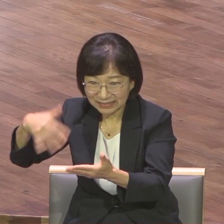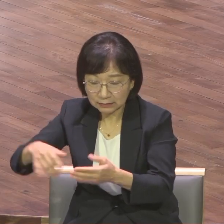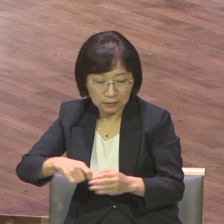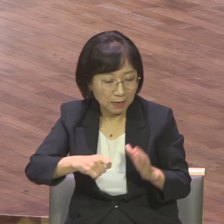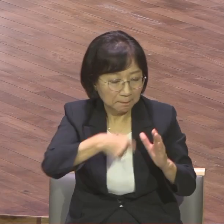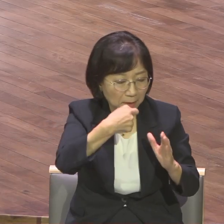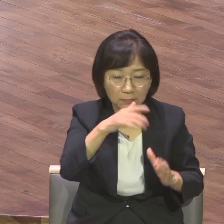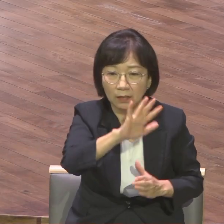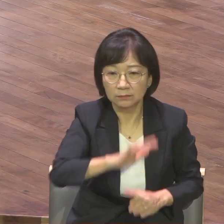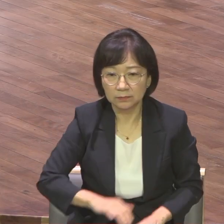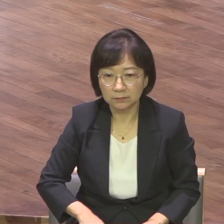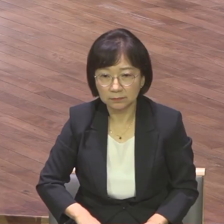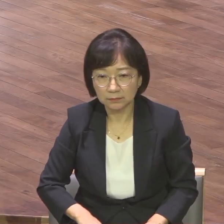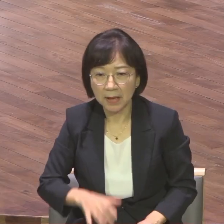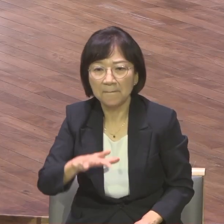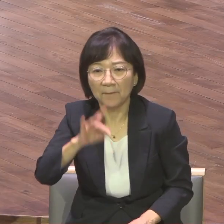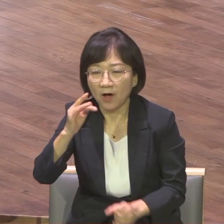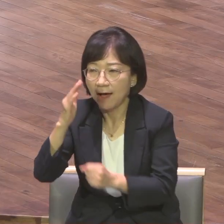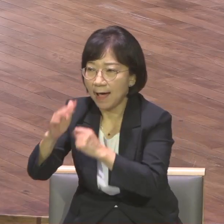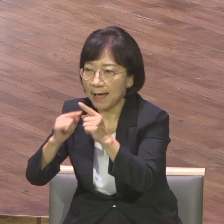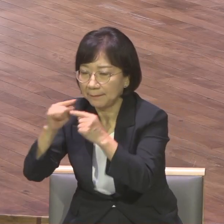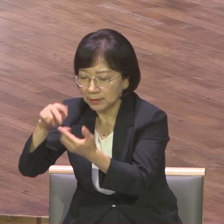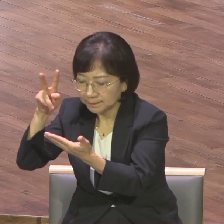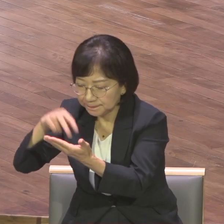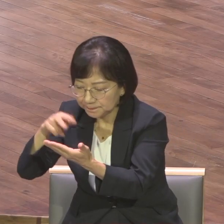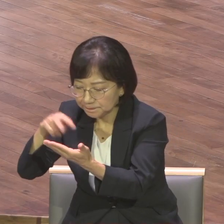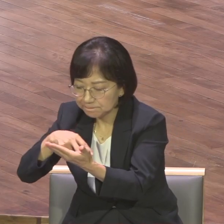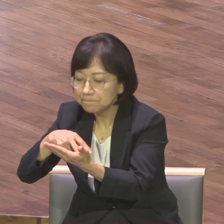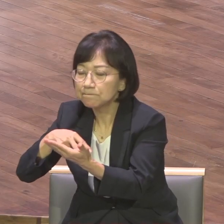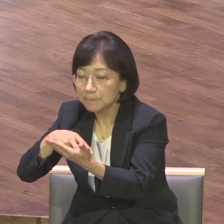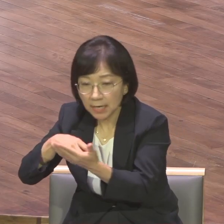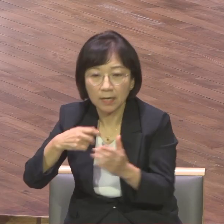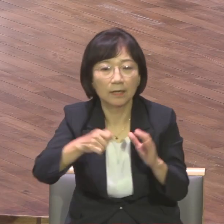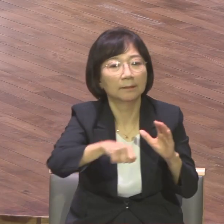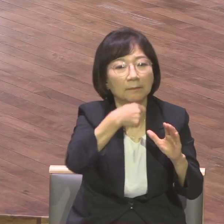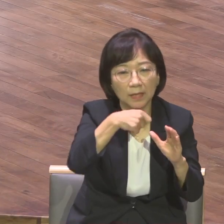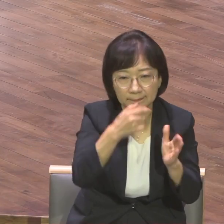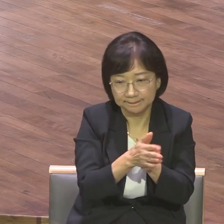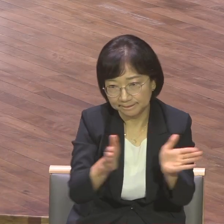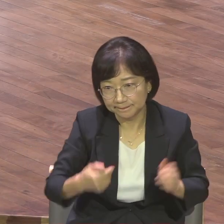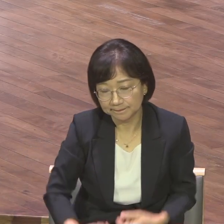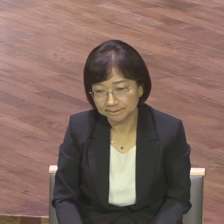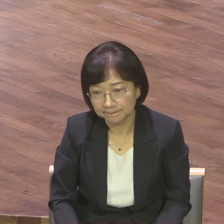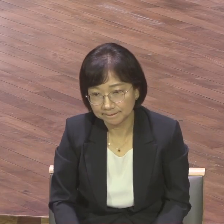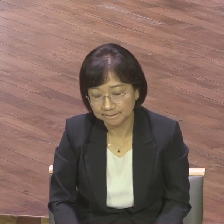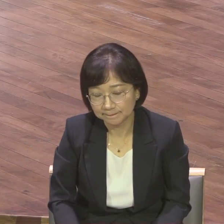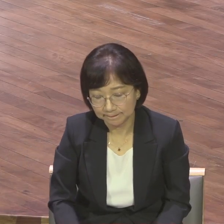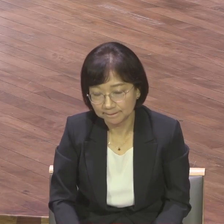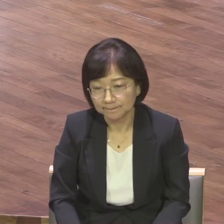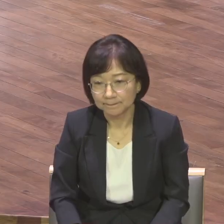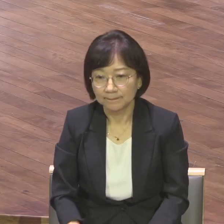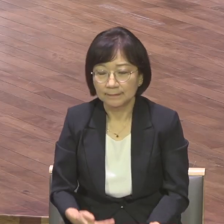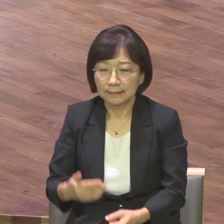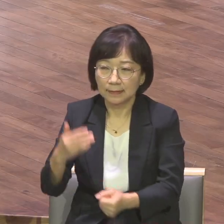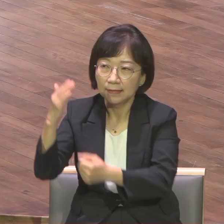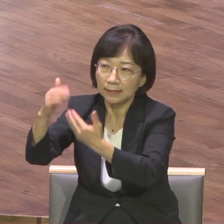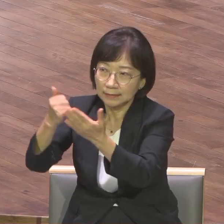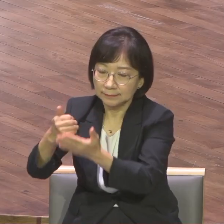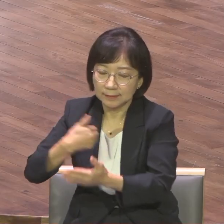기도하고, 오늘도 하나님 만나는 현장, 내게 주어진 직분 따라 그 현장에서 하나님 나라 확장해 세임 받게 하여